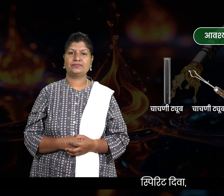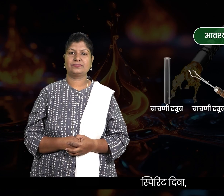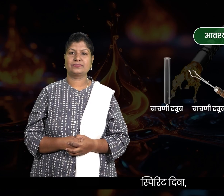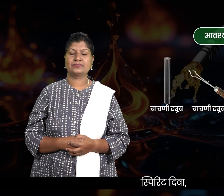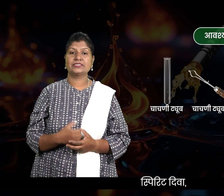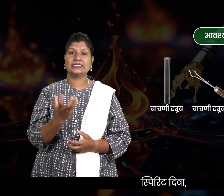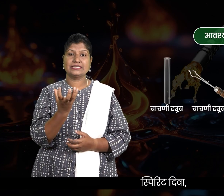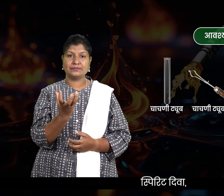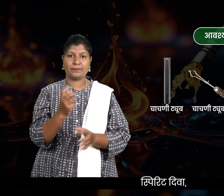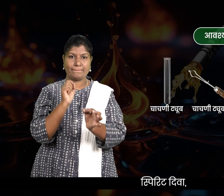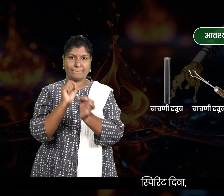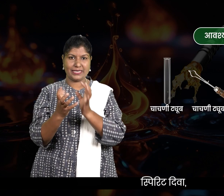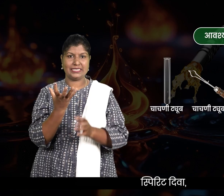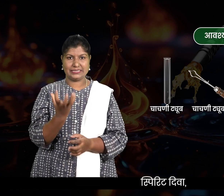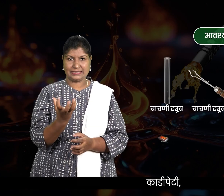स्पिरिट दिवा,